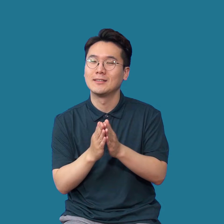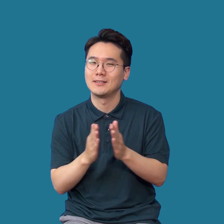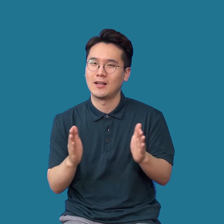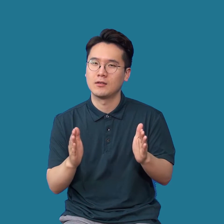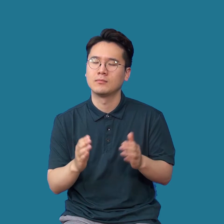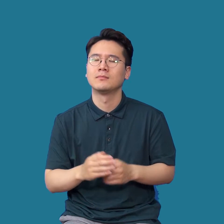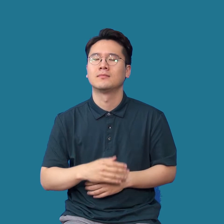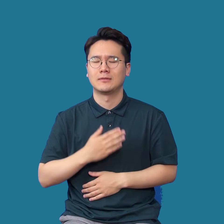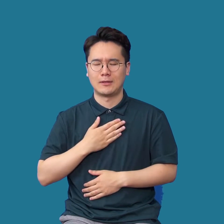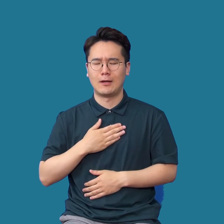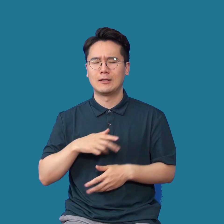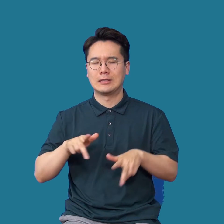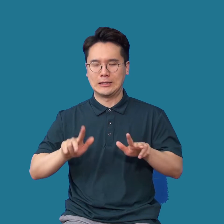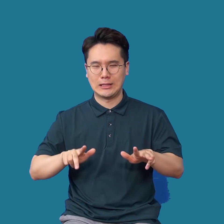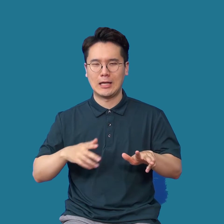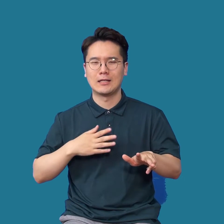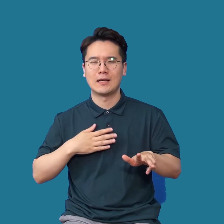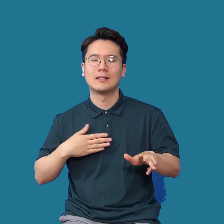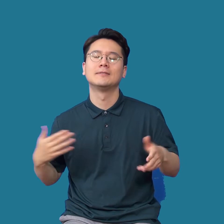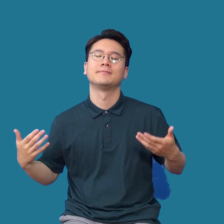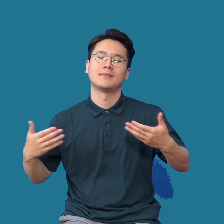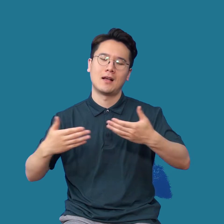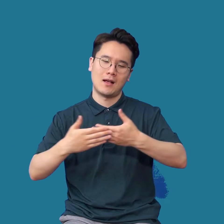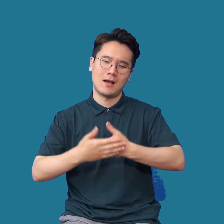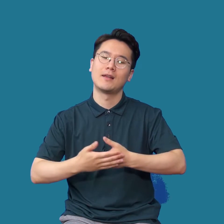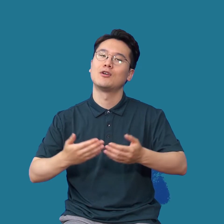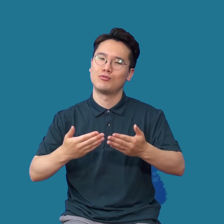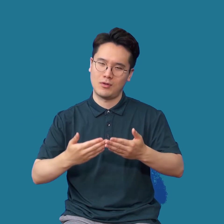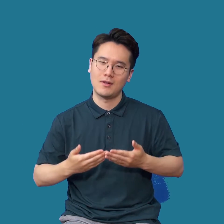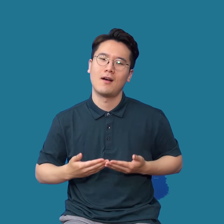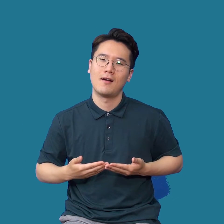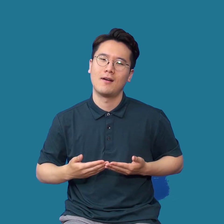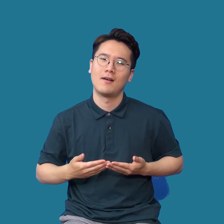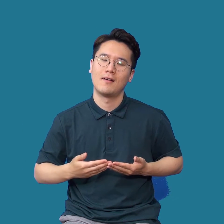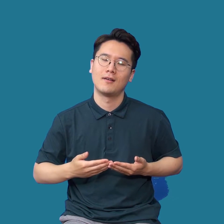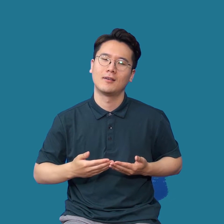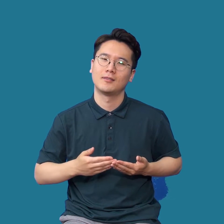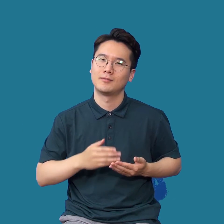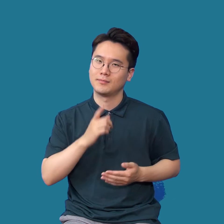껴안아 주었다. 나 자신을 비로소 껴안아 주었다.